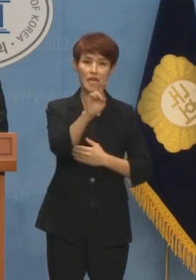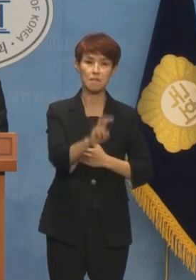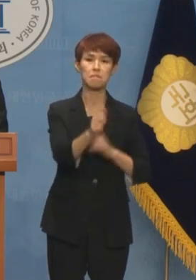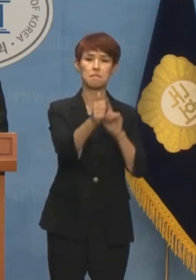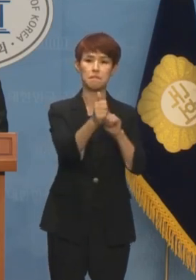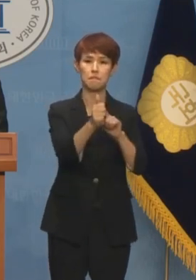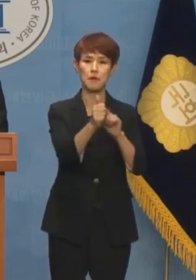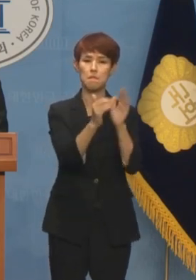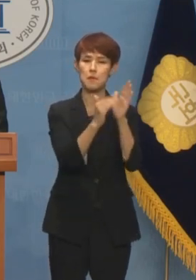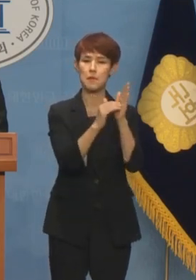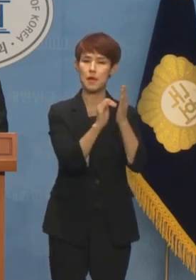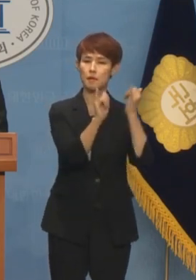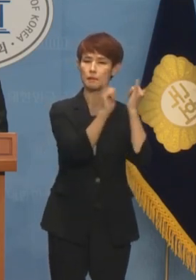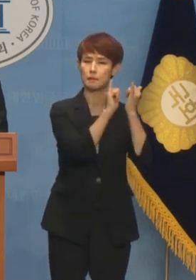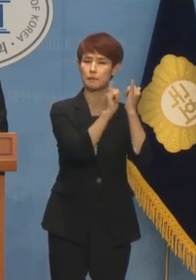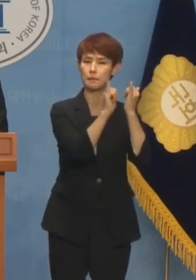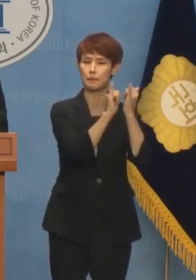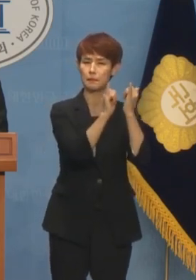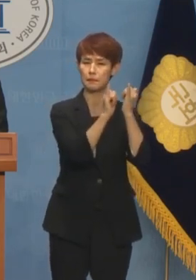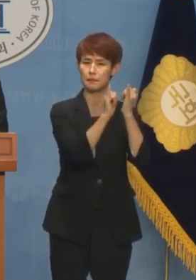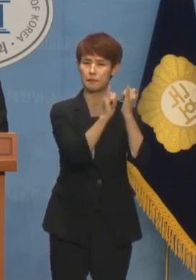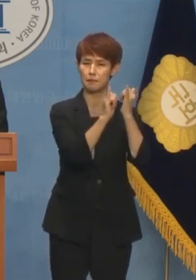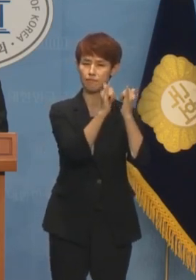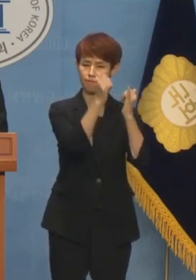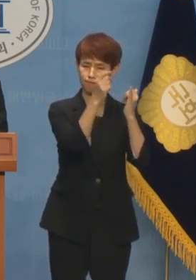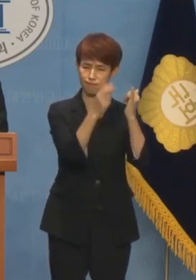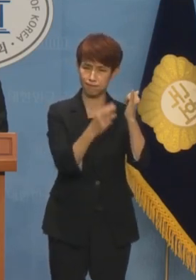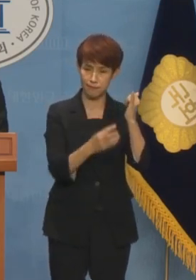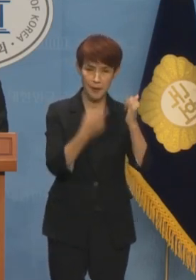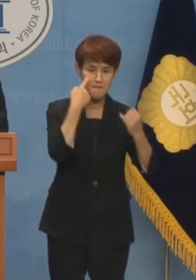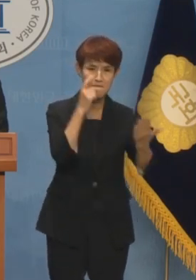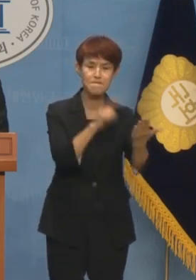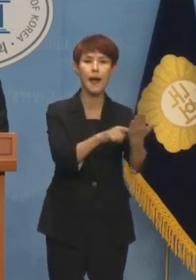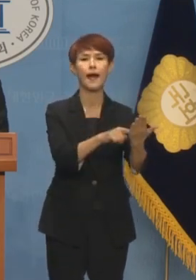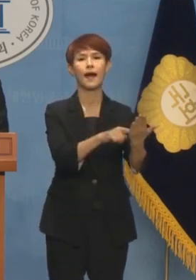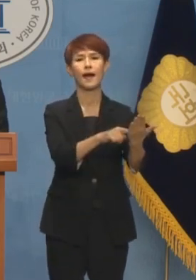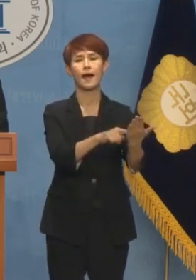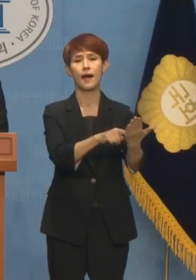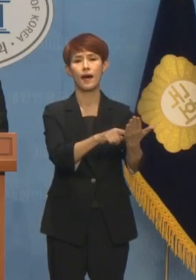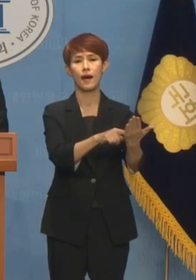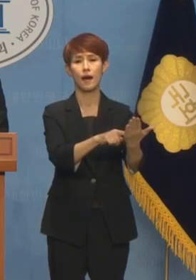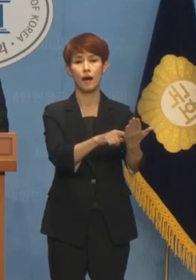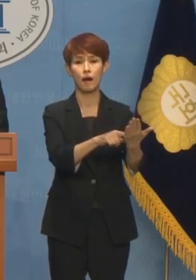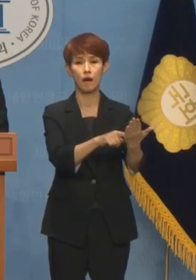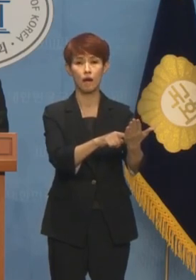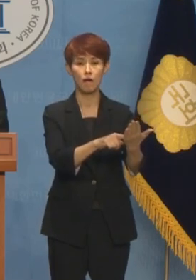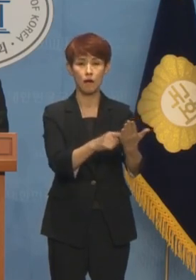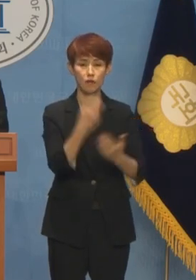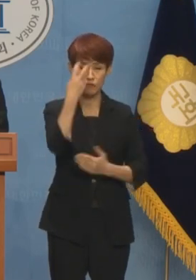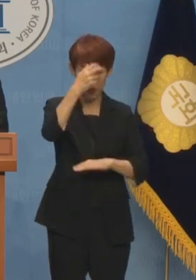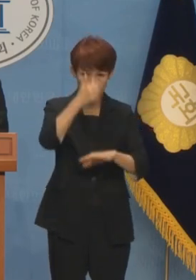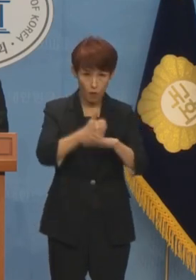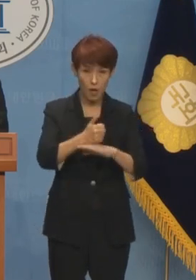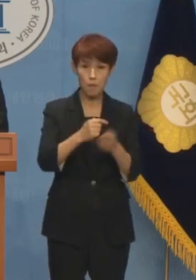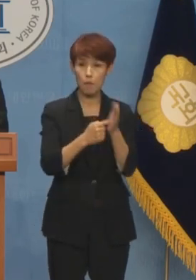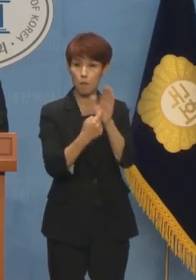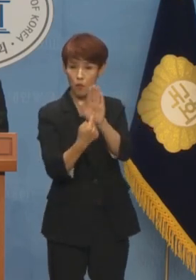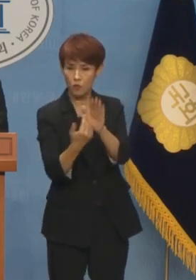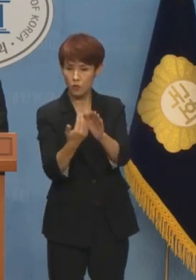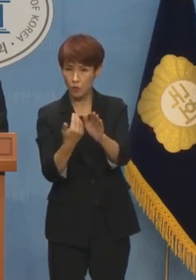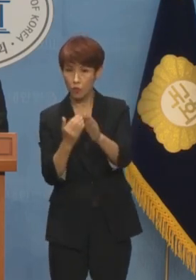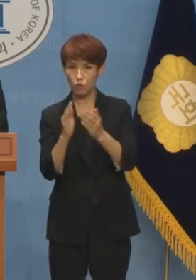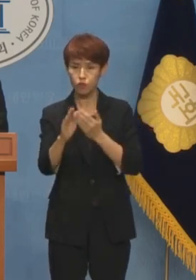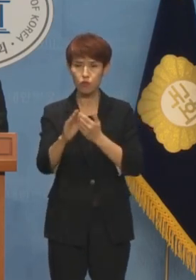보안 휴대폰 비화폰으로 수차례 통화한 것이 밝혀졌습니다. 수사 결과 발표를